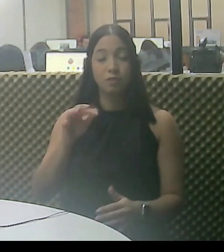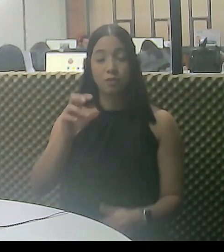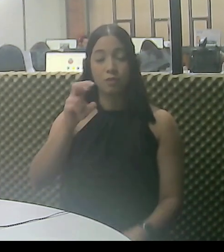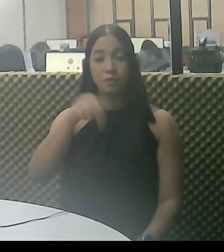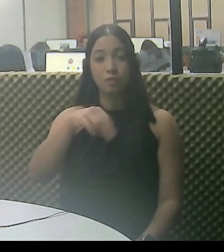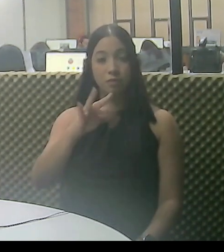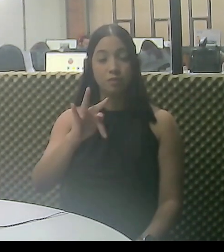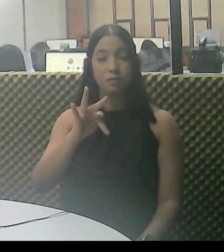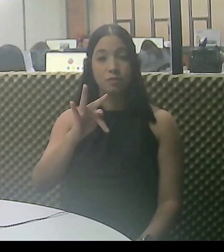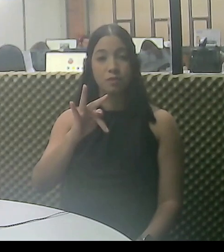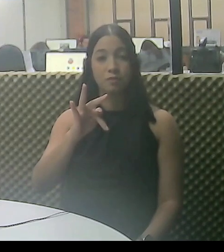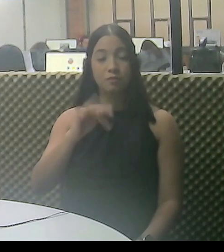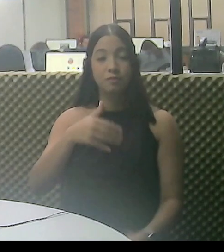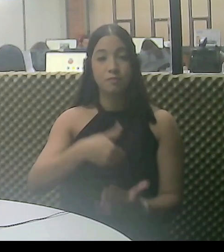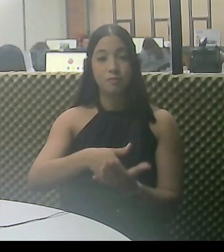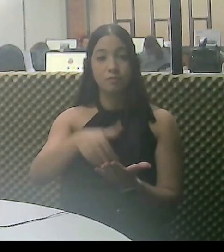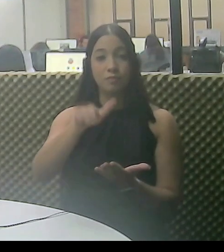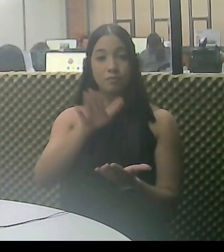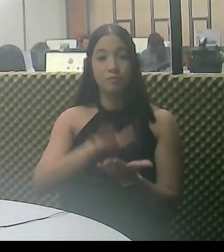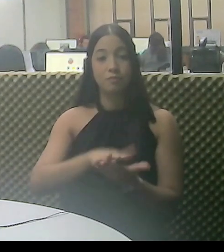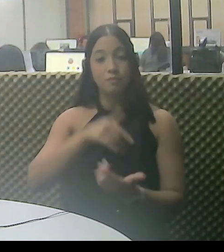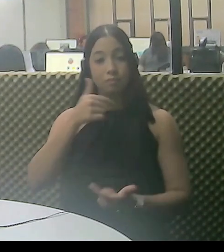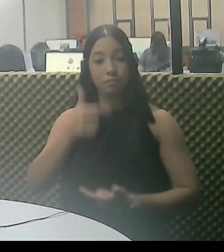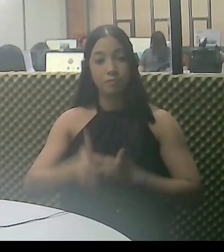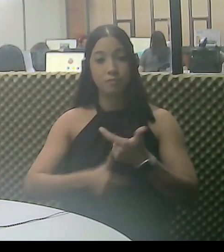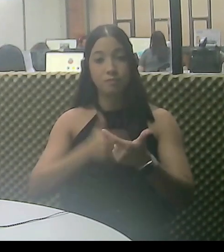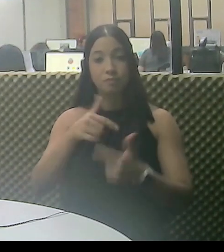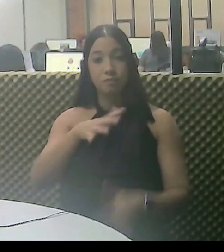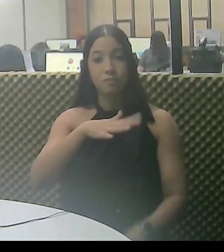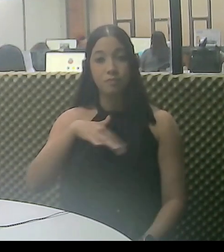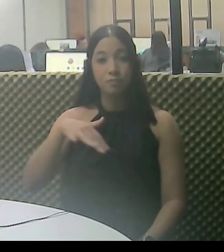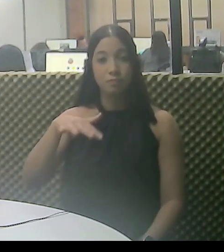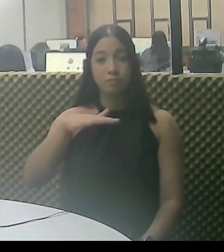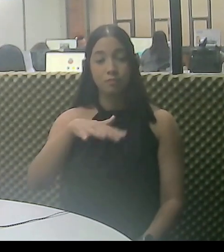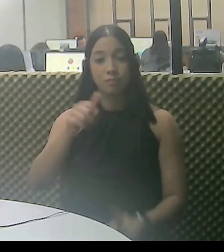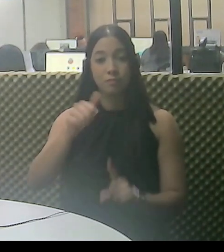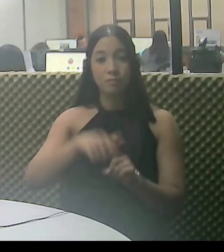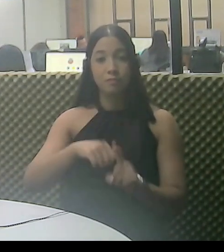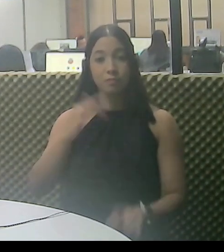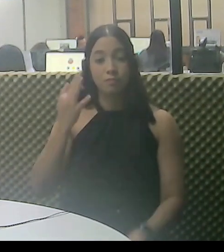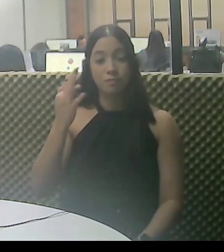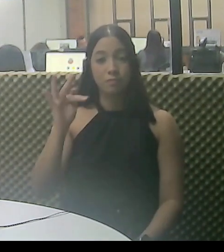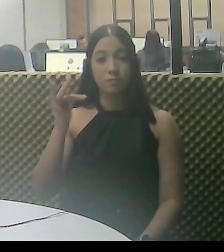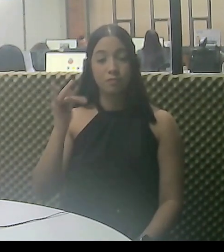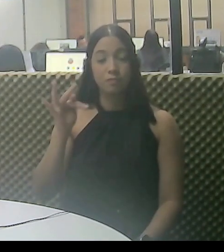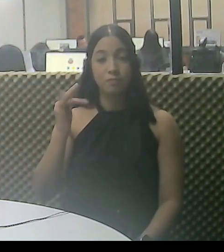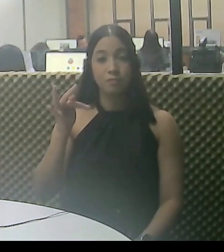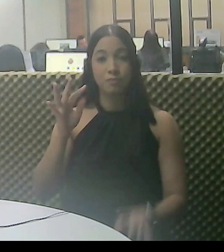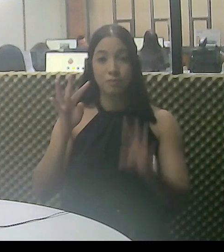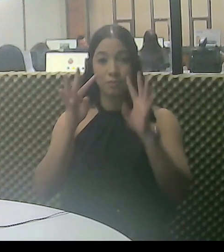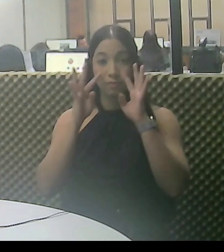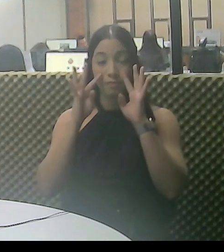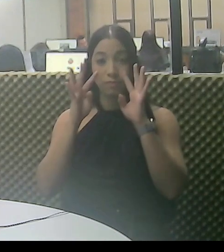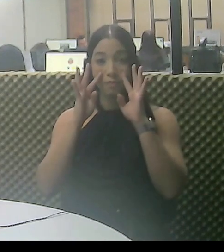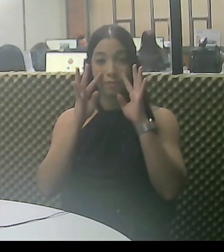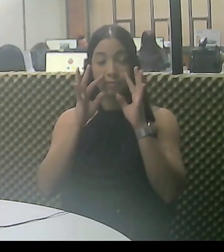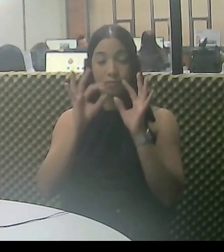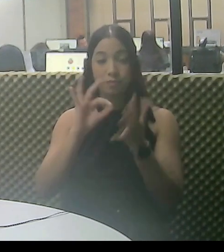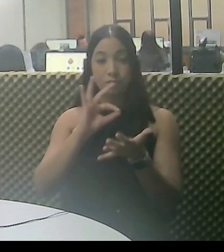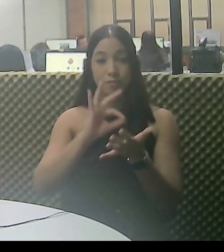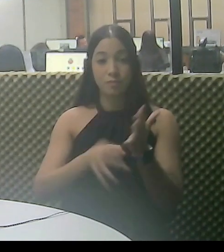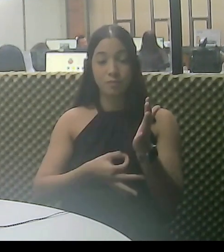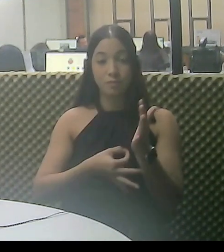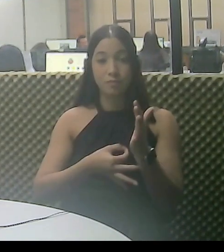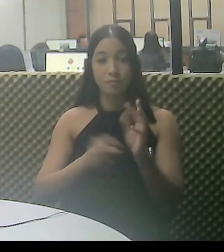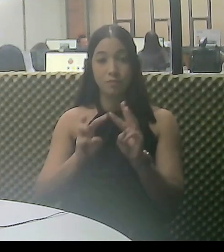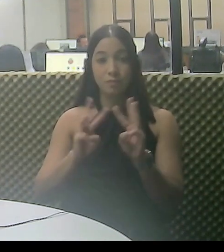serviço eletrônica emitidas por prestadores de serviços locais durante o mês de fevereiro. E atenção, quem estiver credenciado no